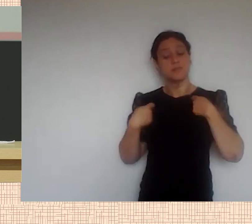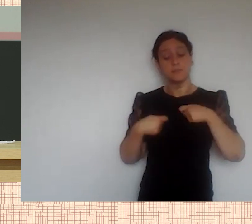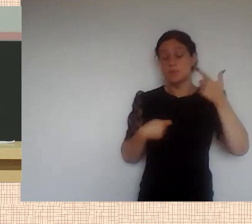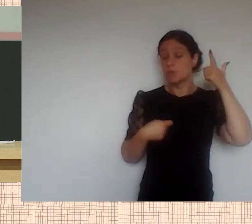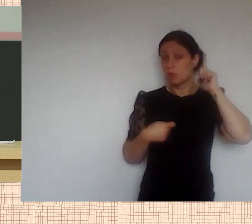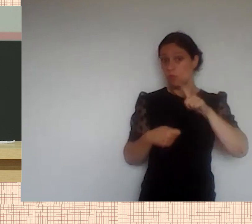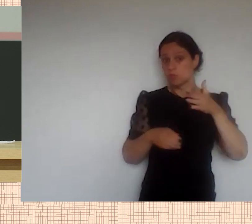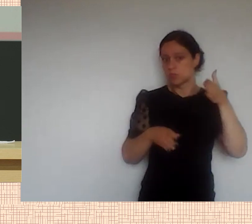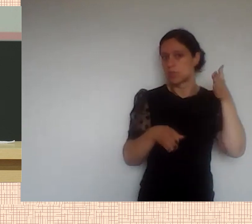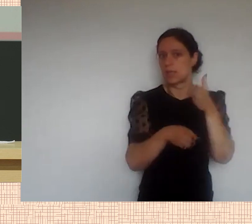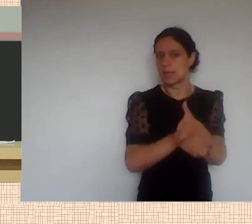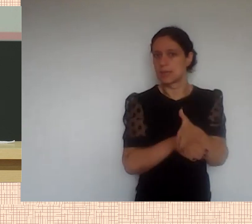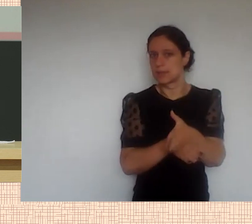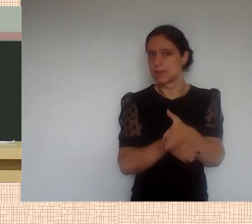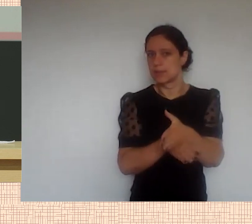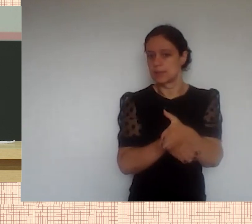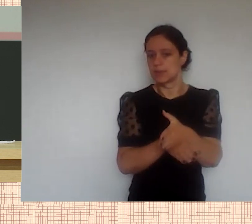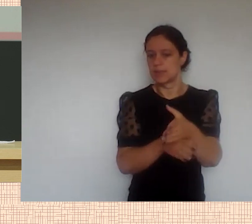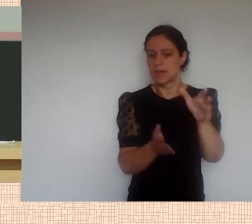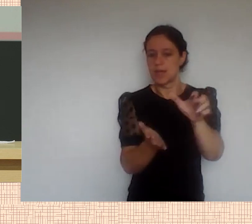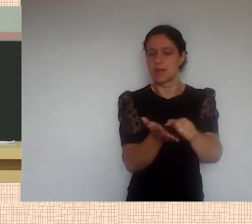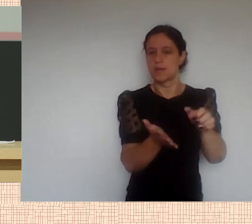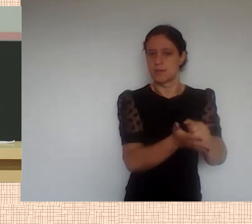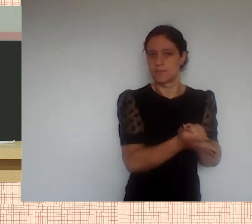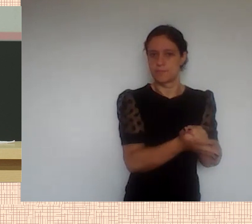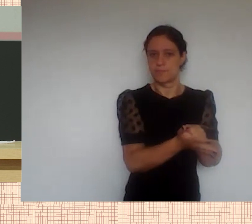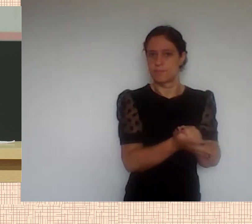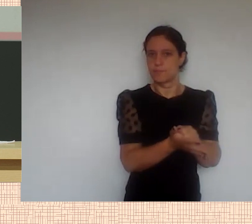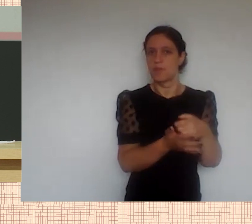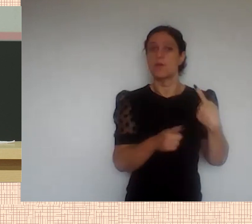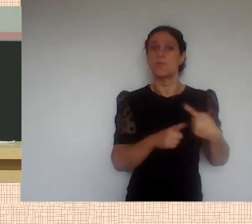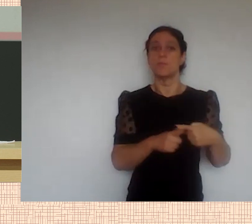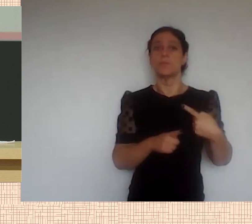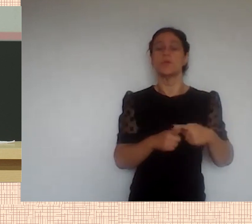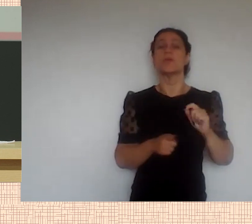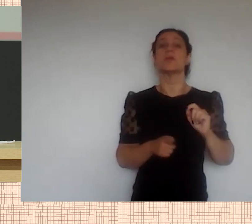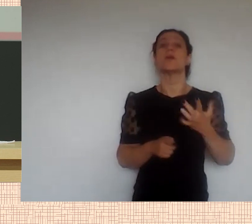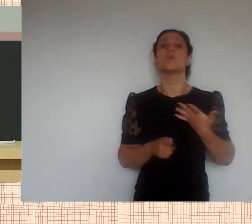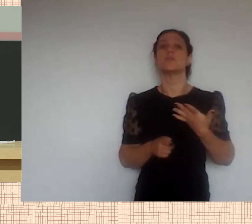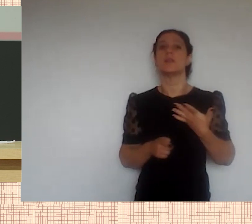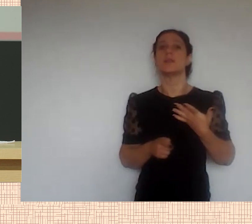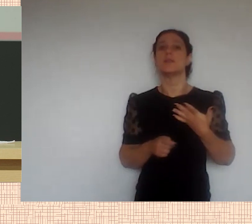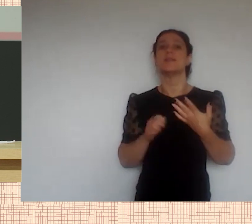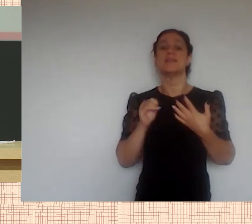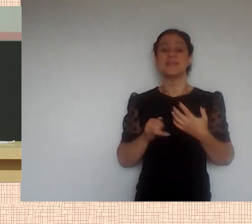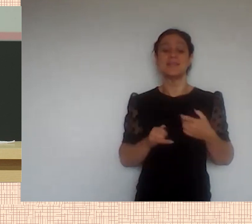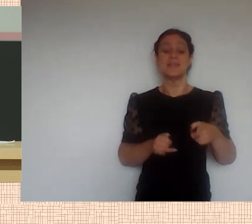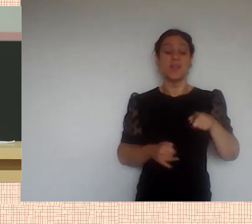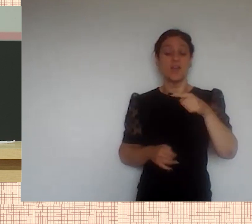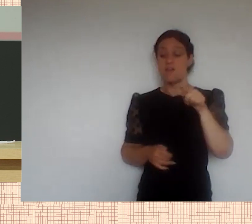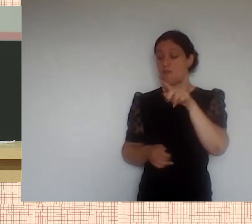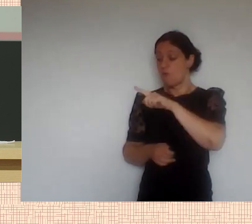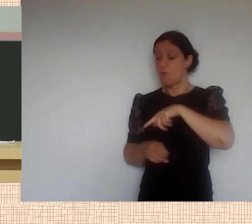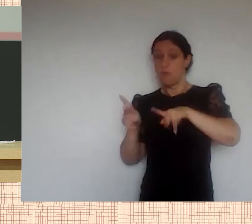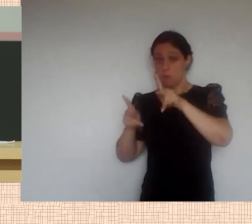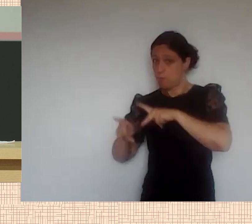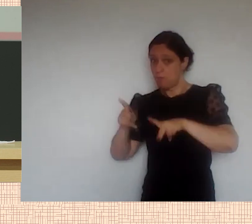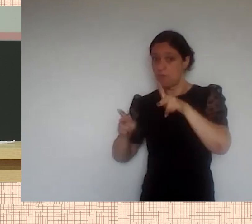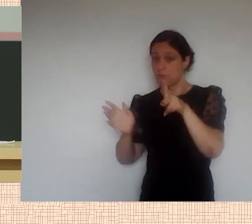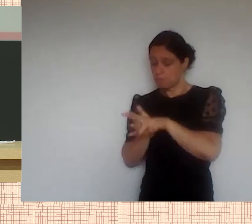posse. Porque se vocês não tomarem posse e eu expulsar antes, as feras do campo tomarão